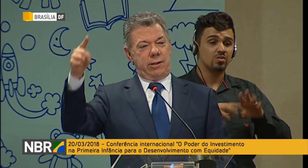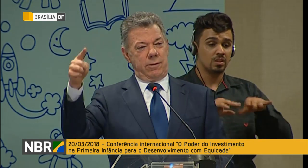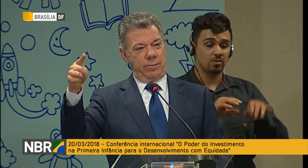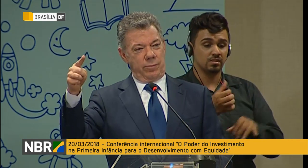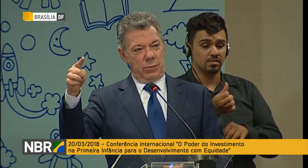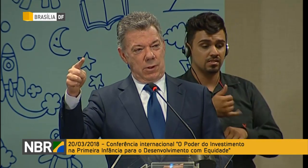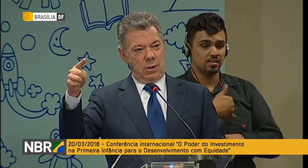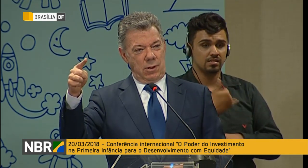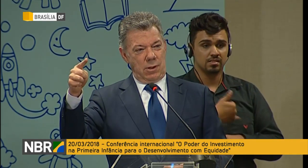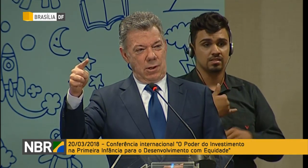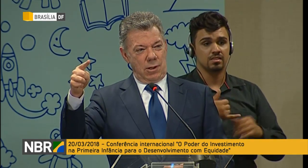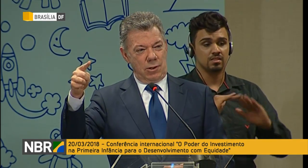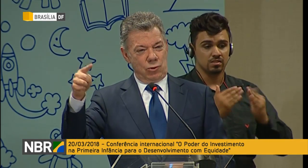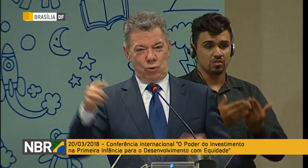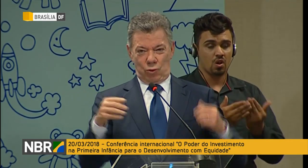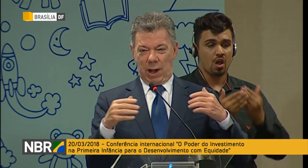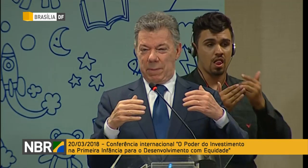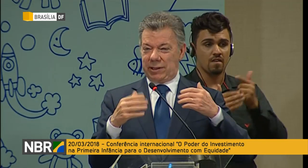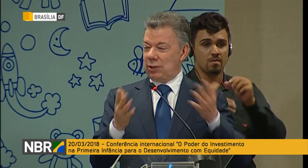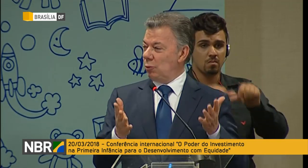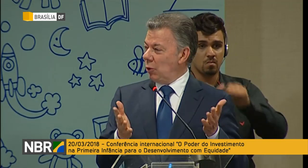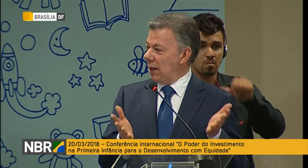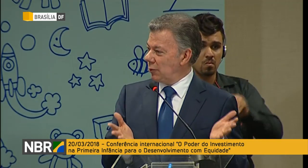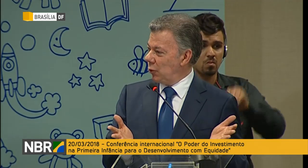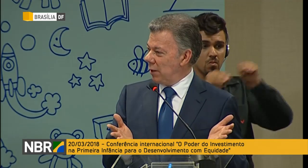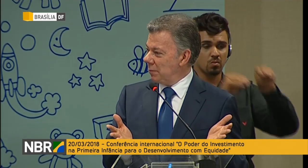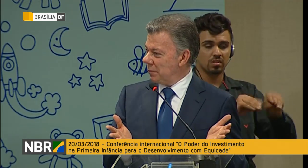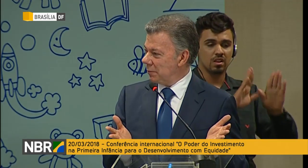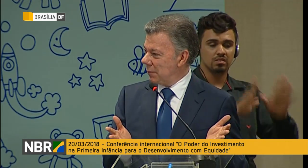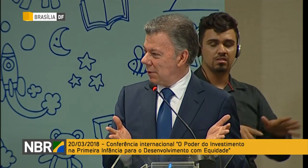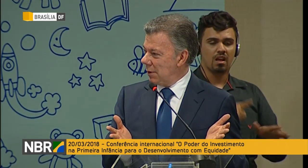aumentaram substancialmente